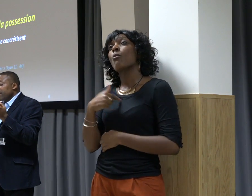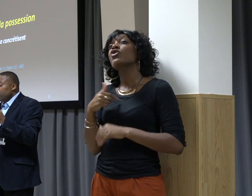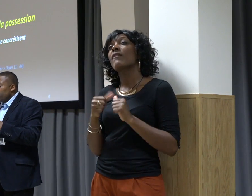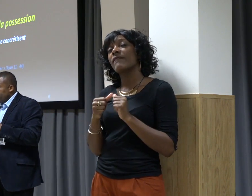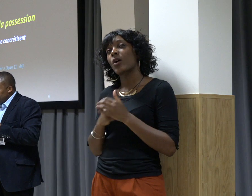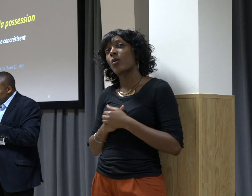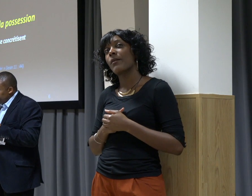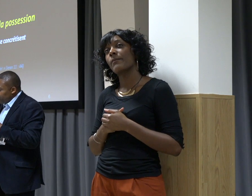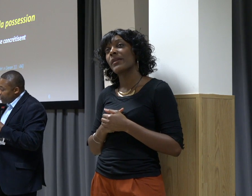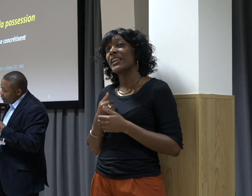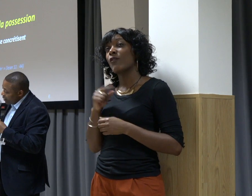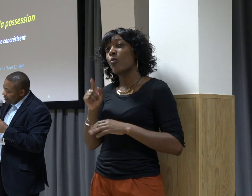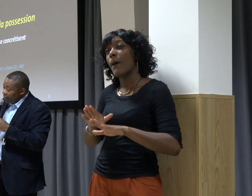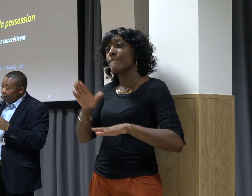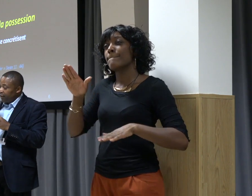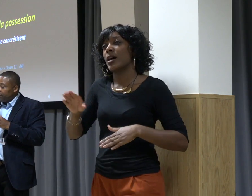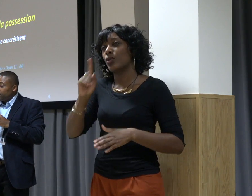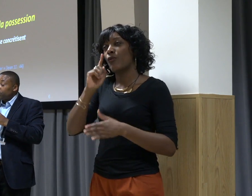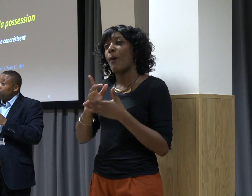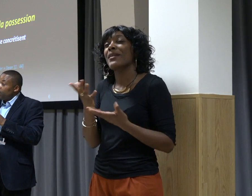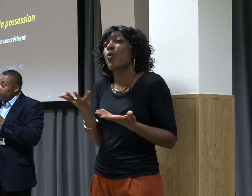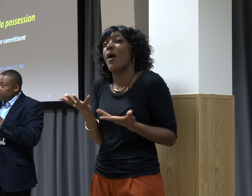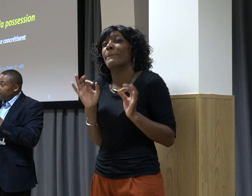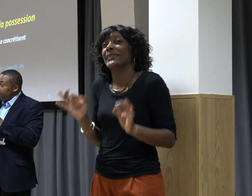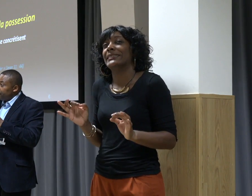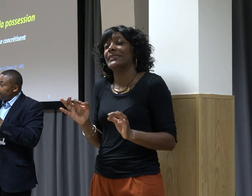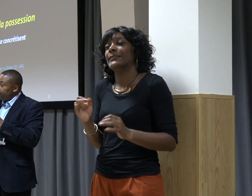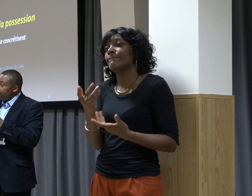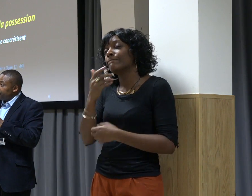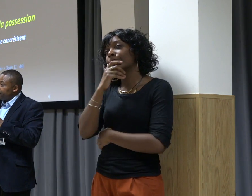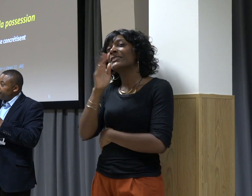Seigneur, quel est le pas de foi que je dois poser?